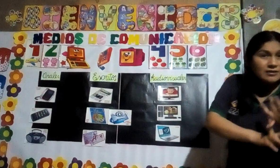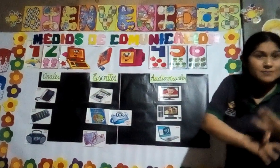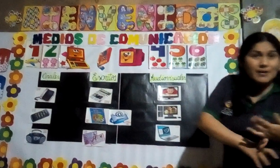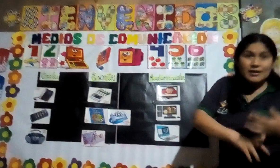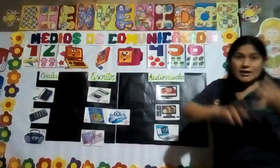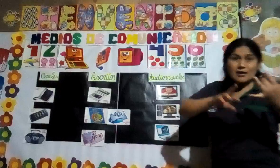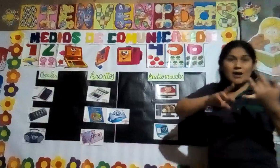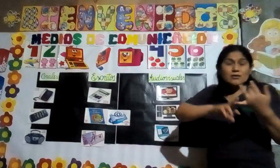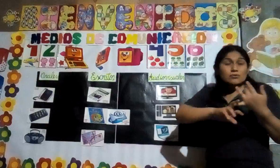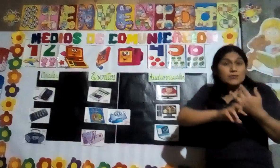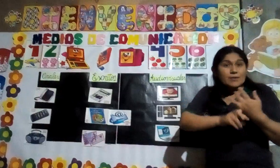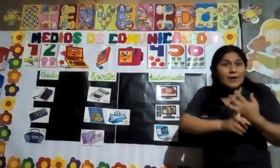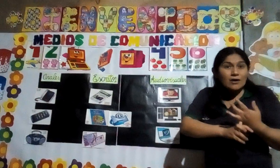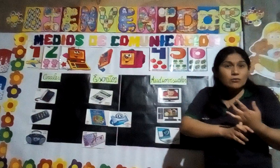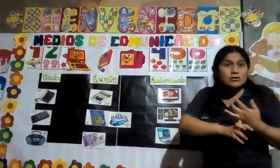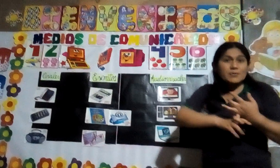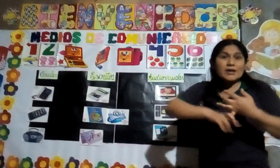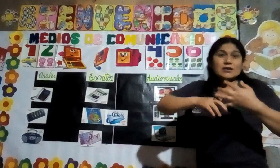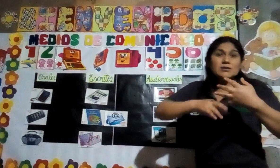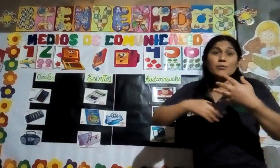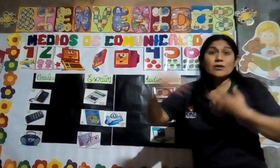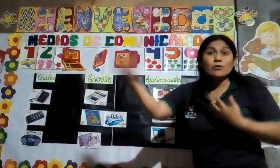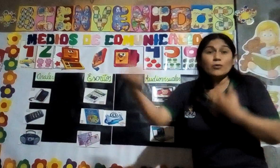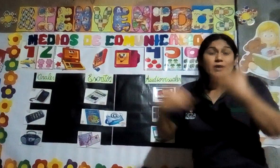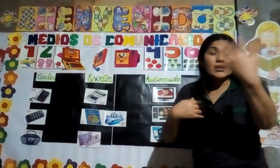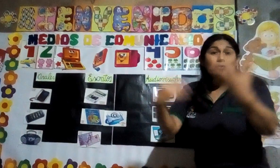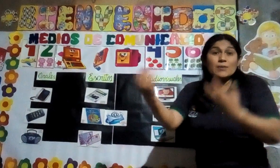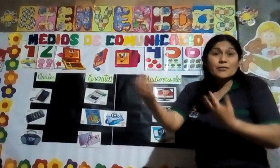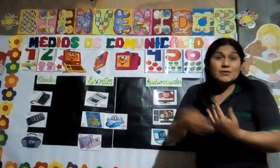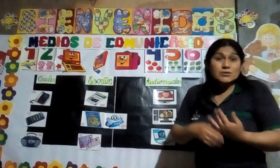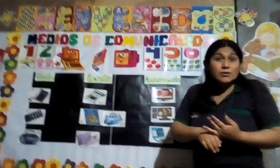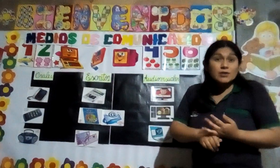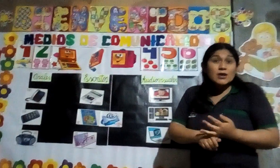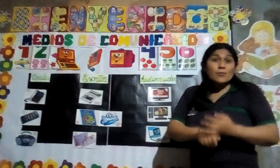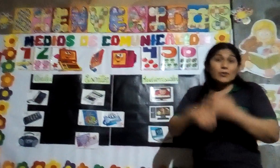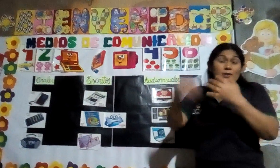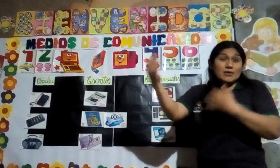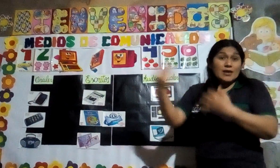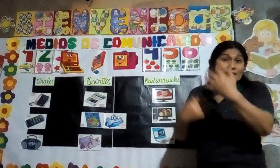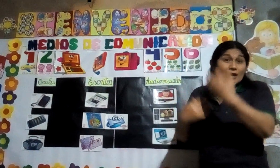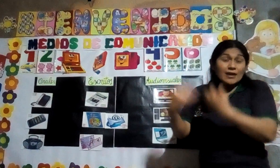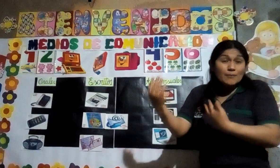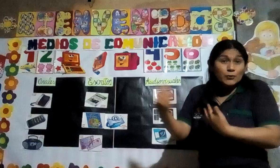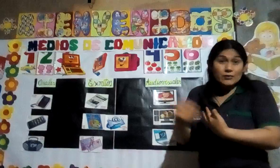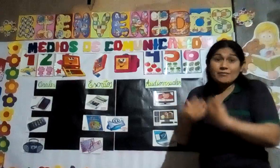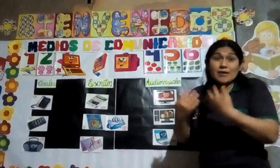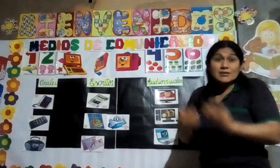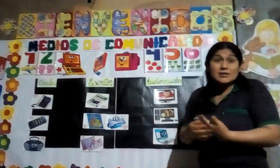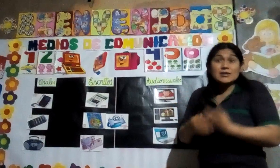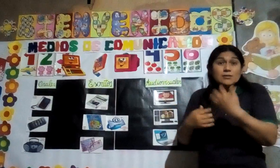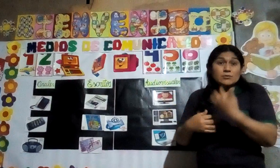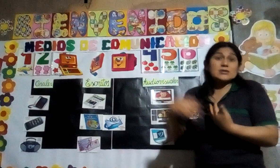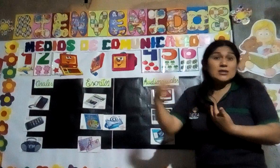estudiantes para que hagan sus trabajos, para que se puedan comunicar con el profesor, porque mediante las laptops, las tablets, estamos haciendo